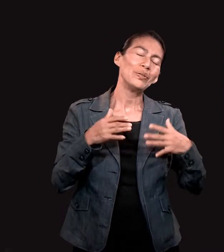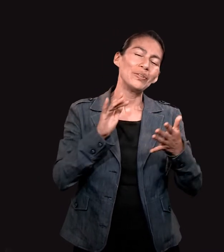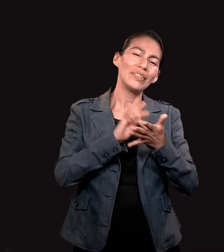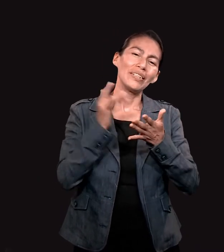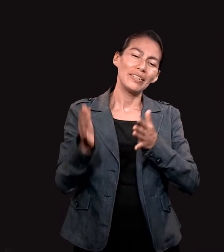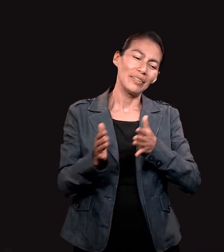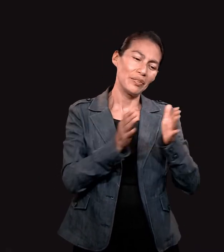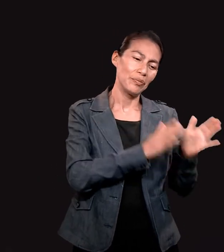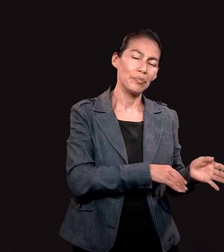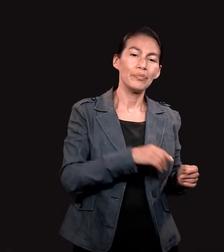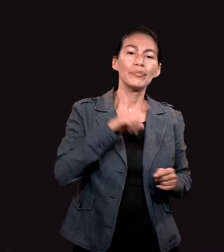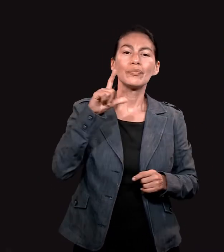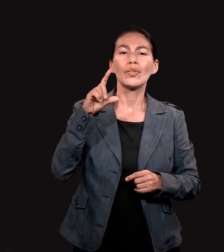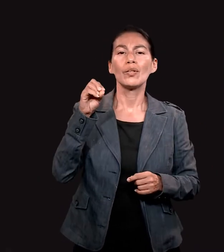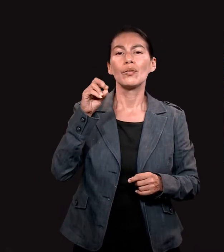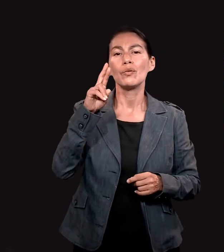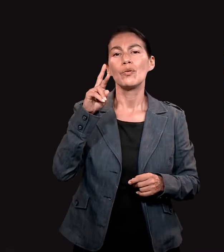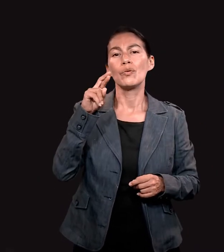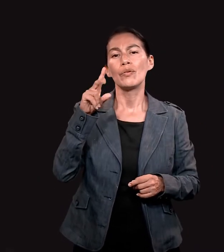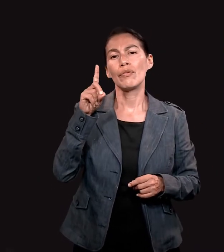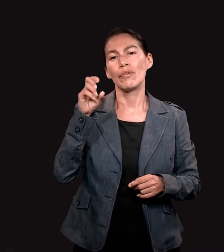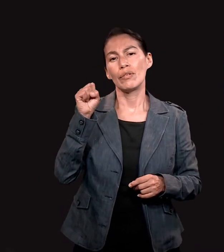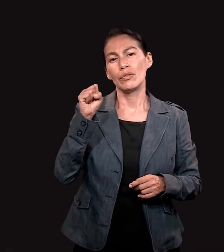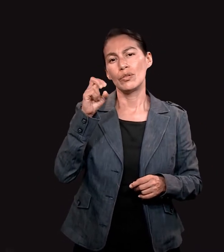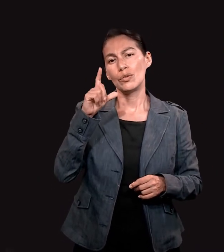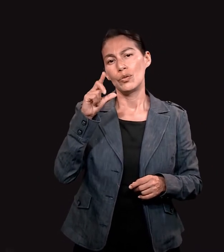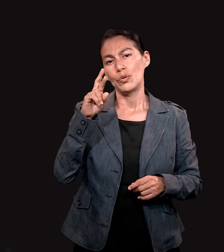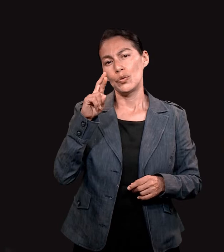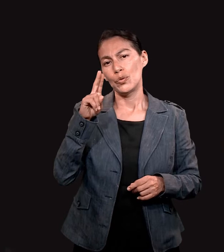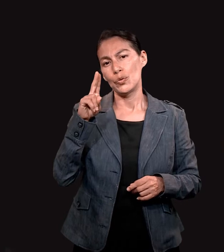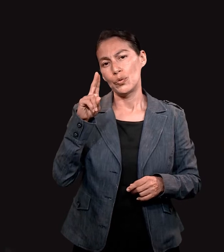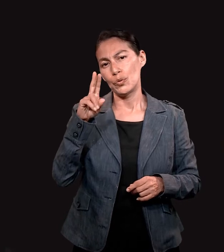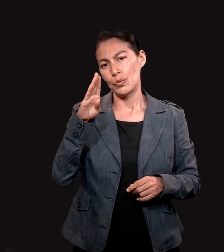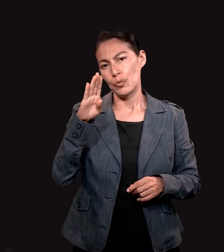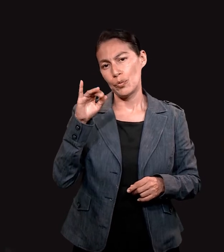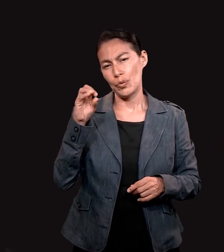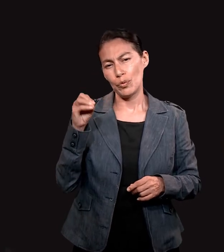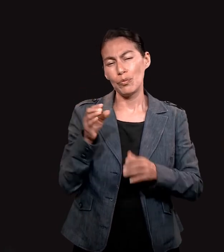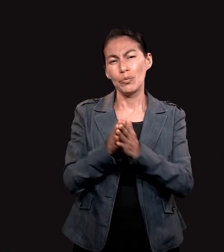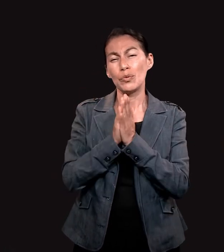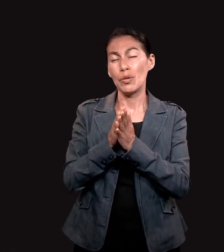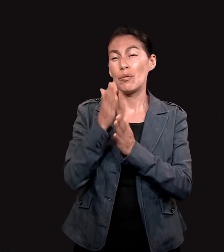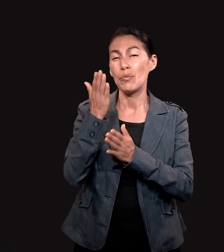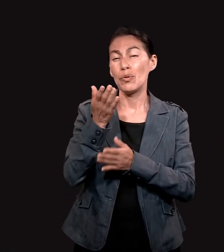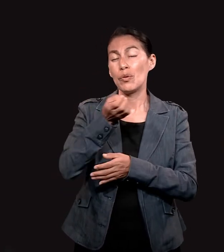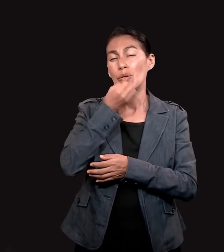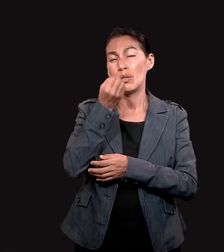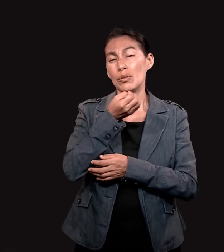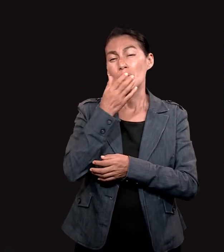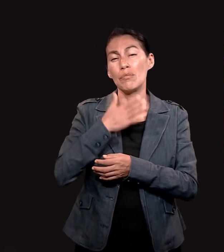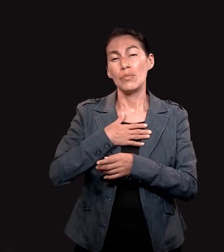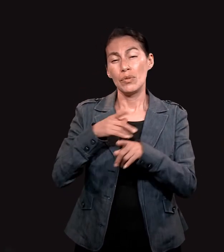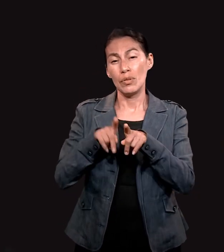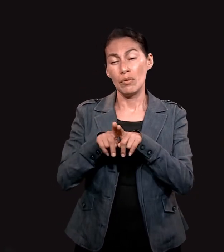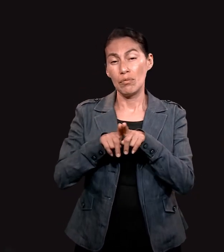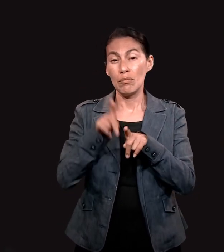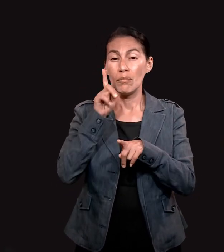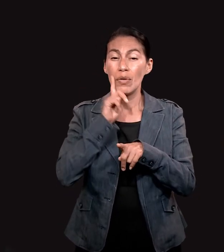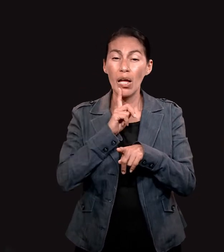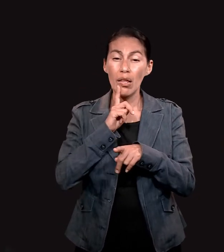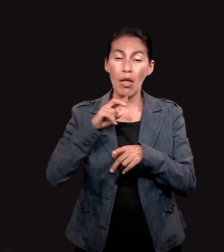pido oración por mi salud y de mi hermanita Lupita, que tenga fuerzas en sus pies para que pueda caminar.